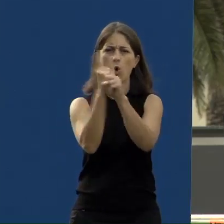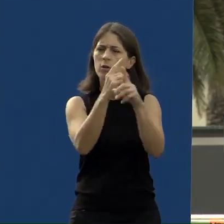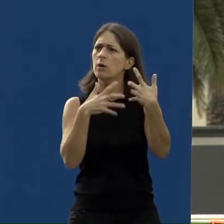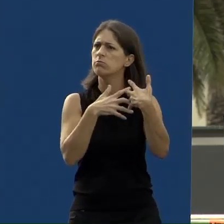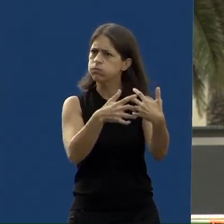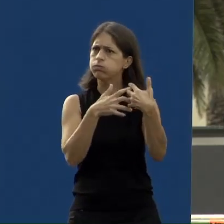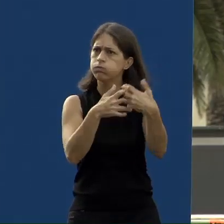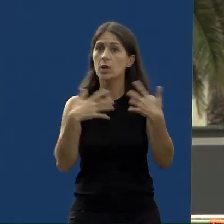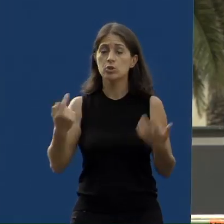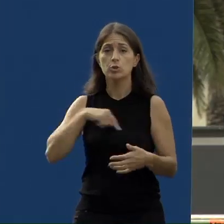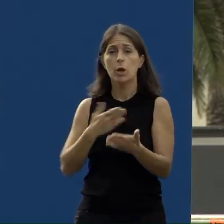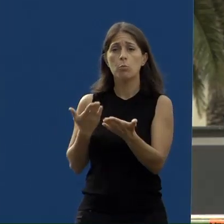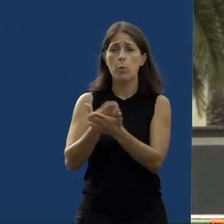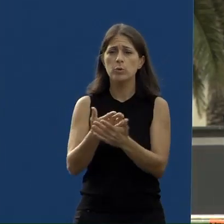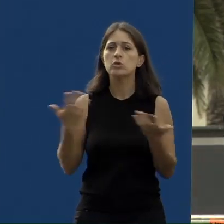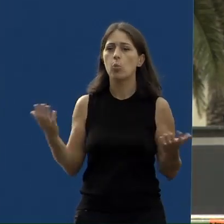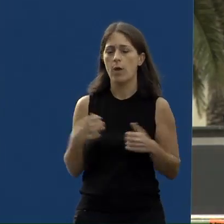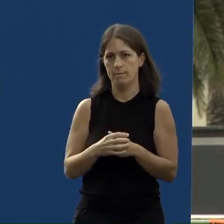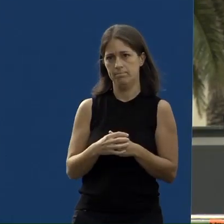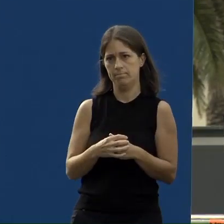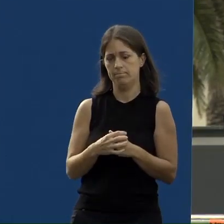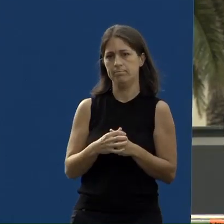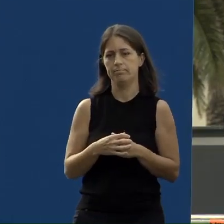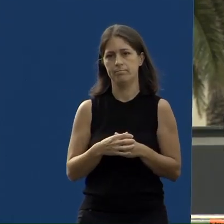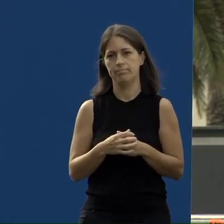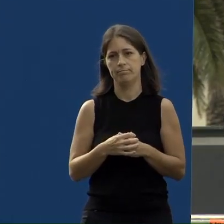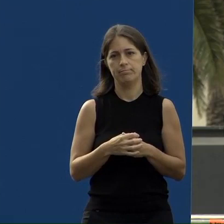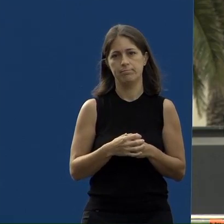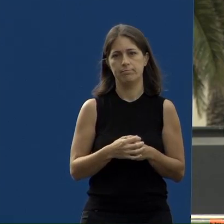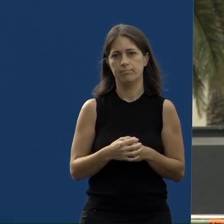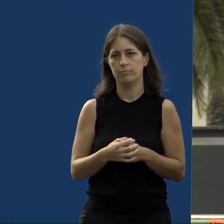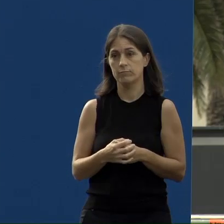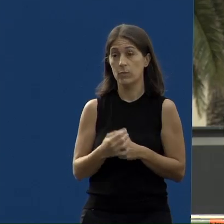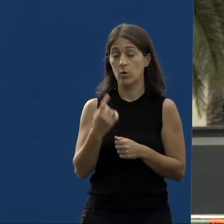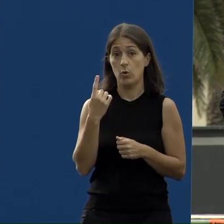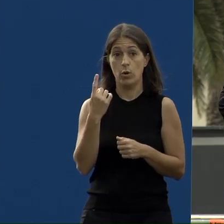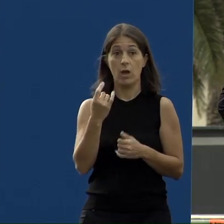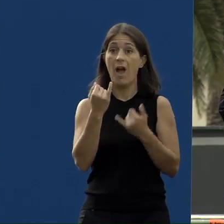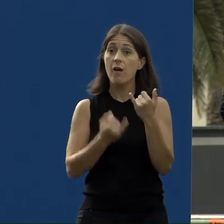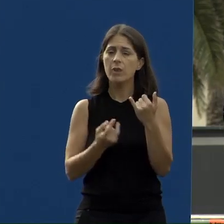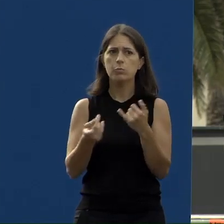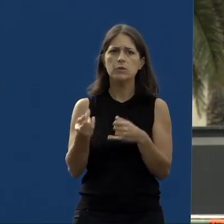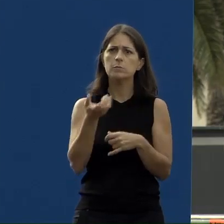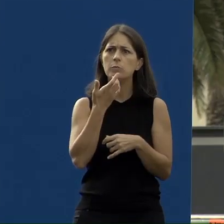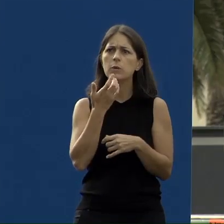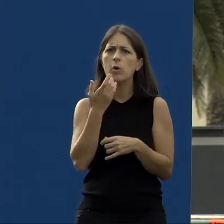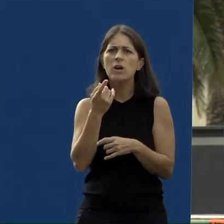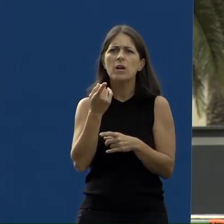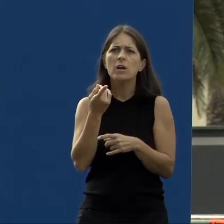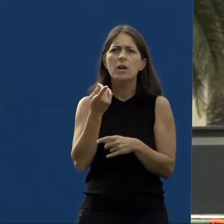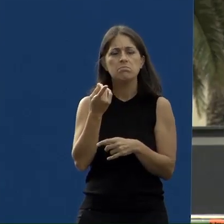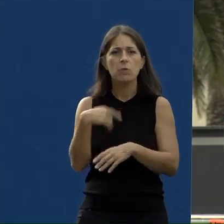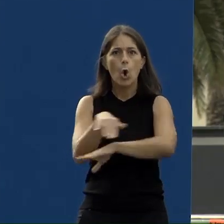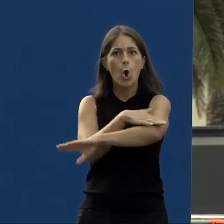das nosas propostas foi unha lei galega de lobbies para que todo o mundo saiba quen está intentando negociar